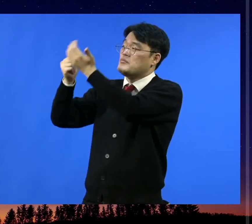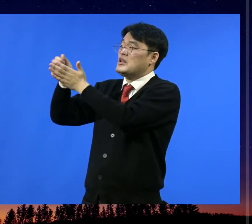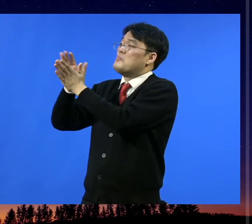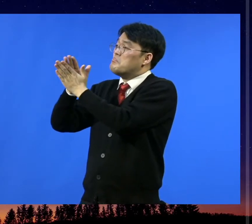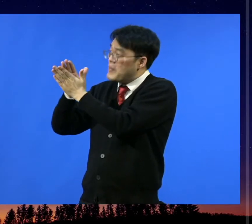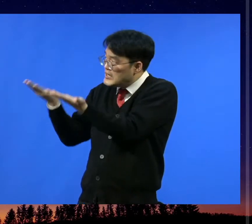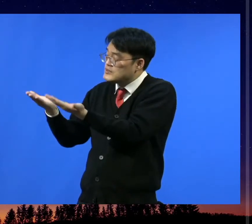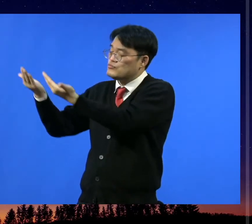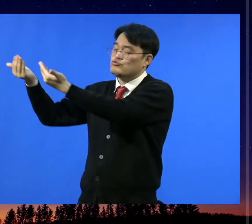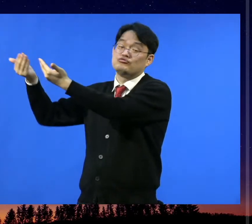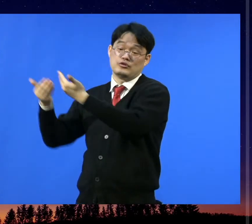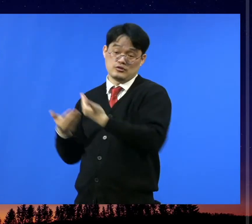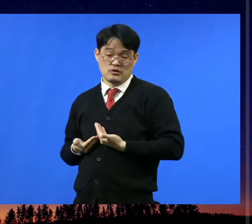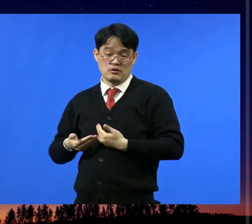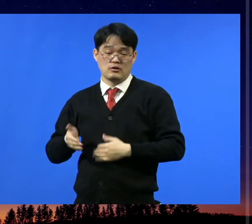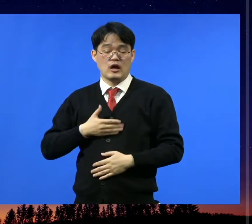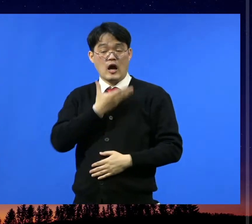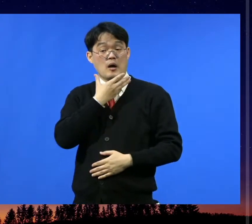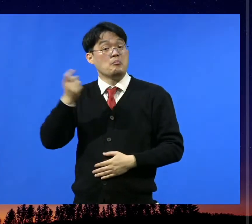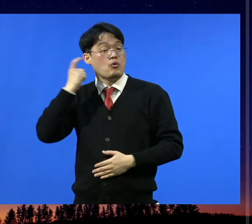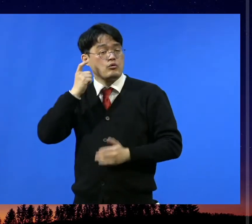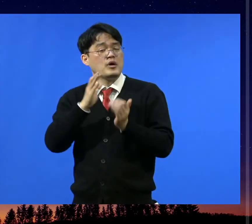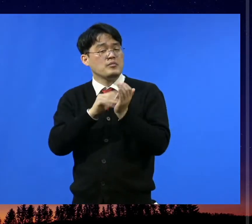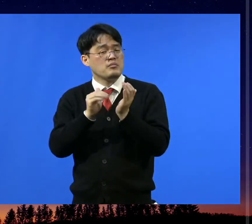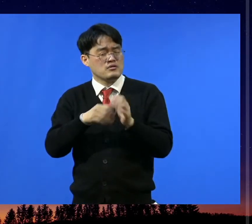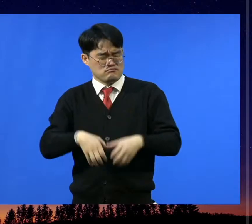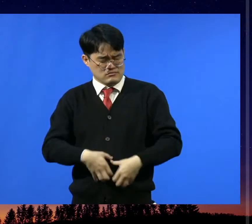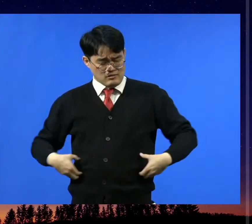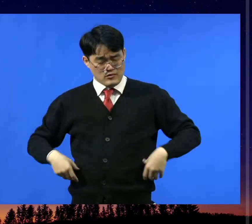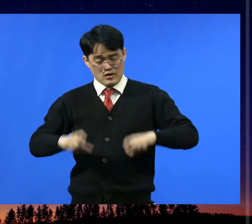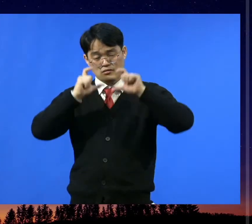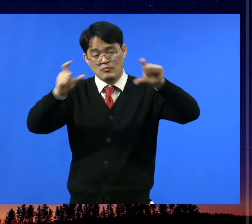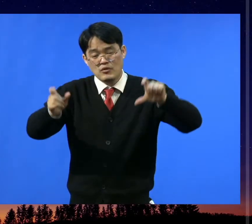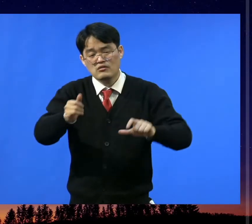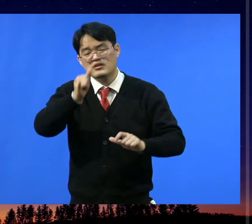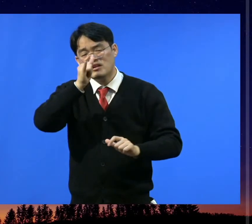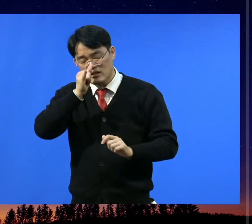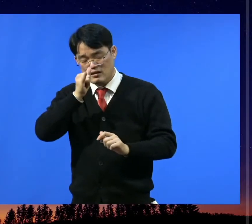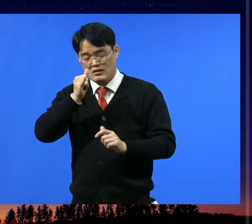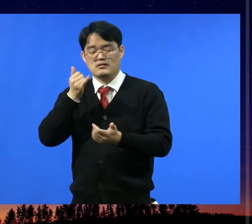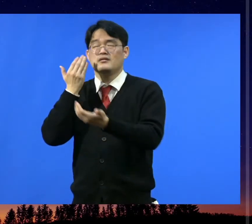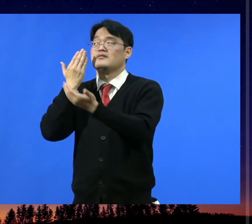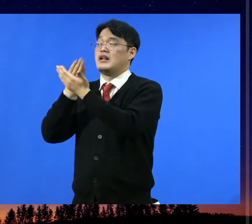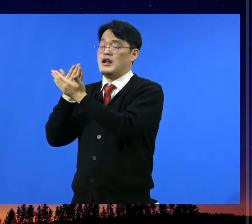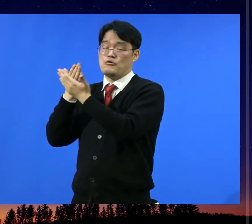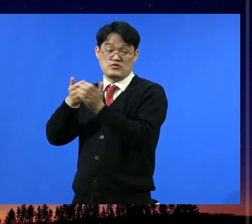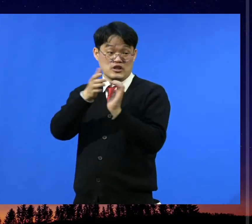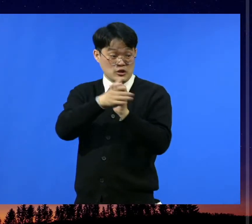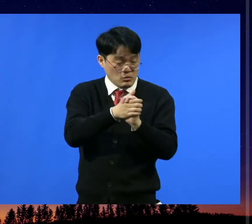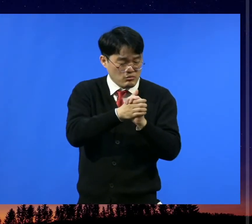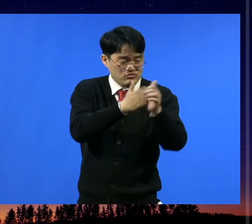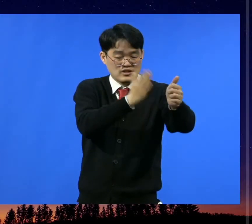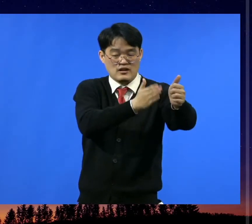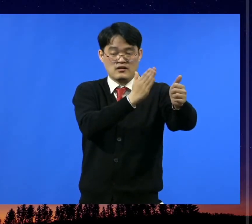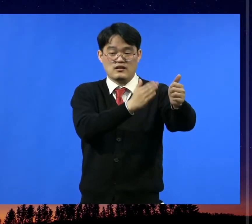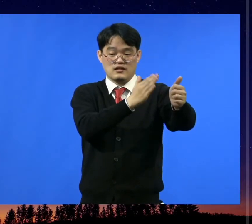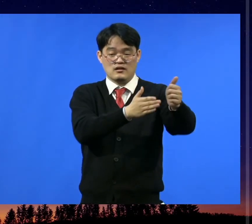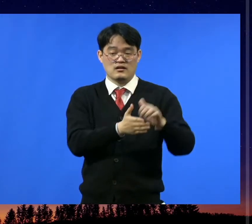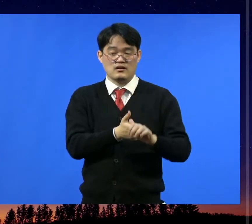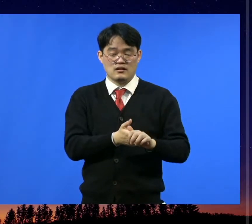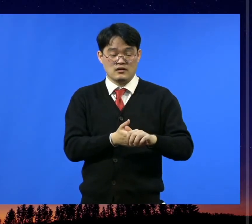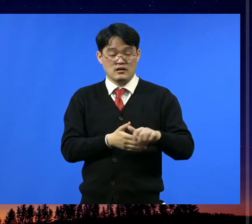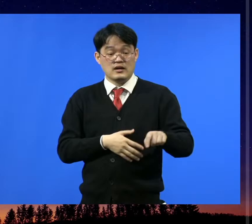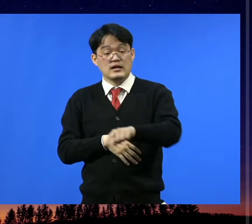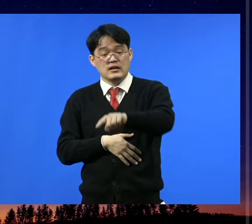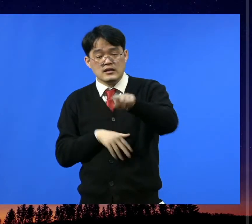있다 할지라도 하나님의 말씀을 내가 전할 수 있게 해달라는 거예요. 시위대들에게, 나에게 주변에 지키고 있는 그 보초서는